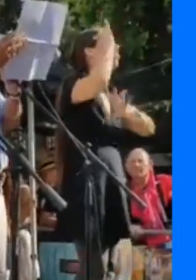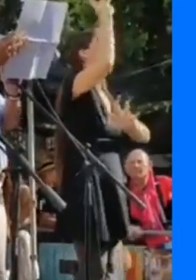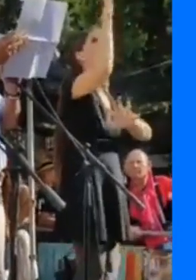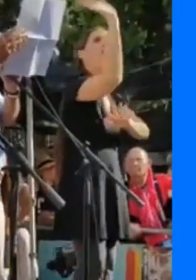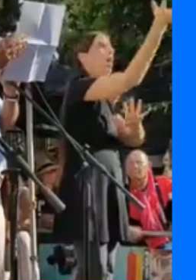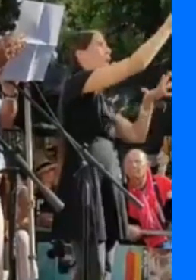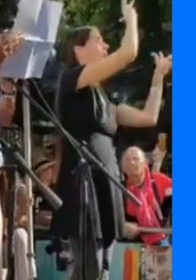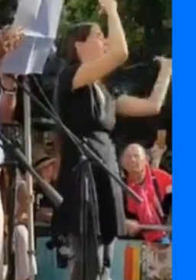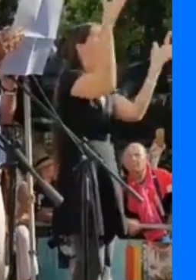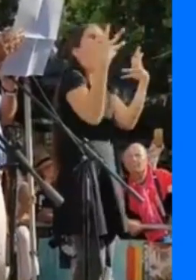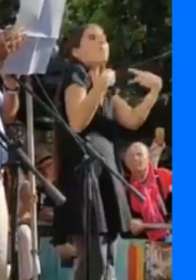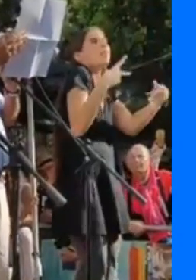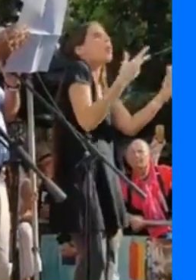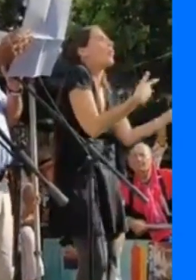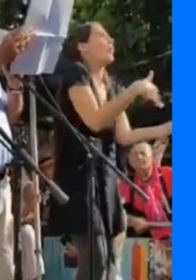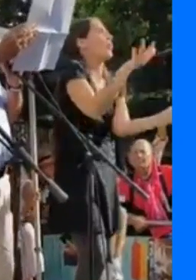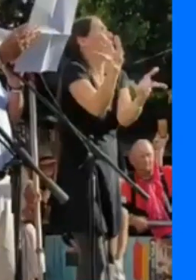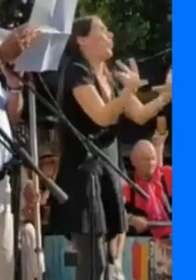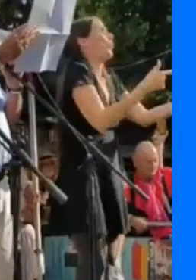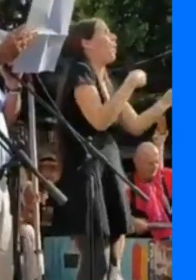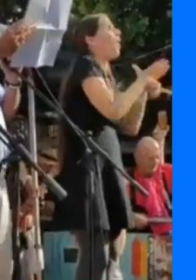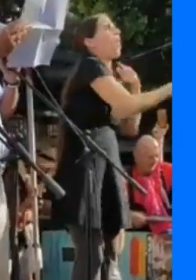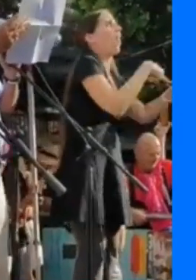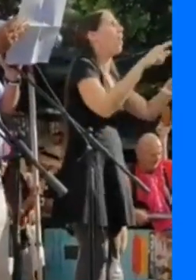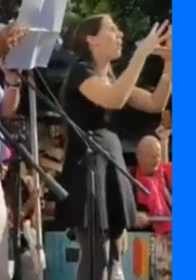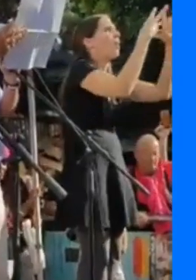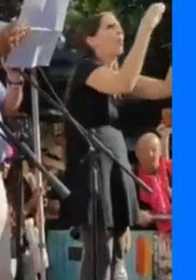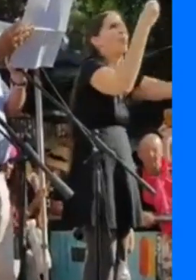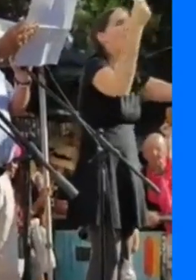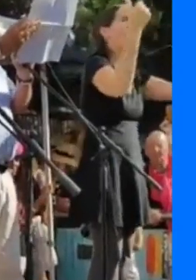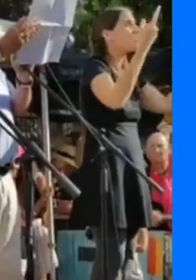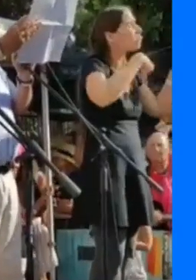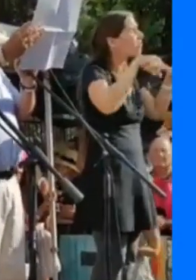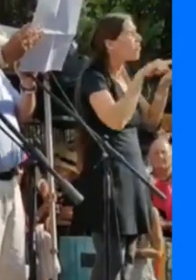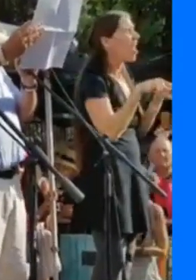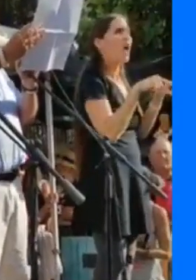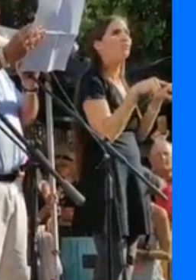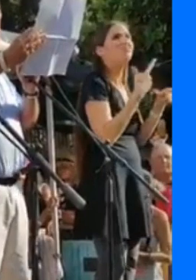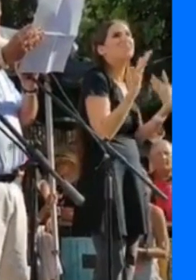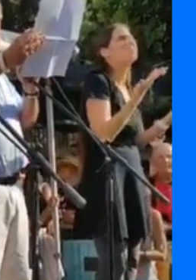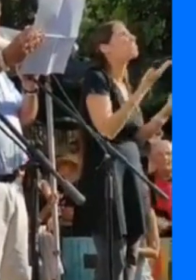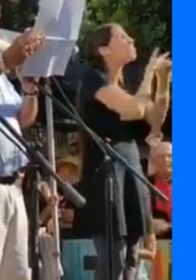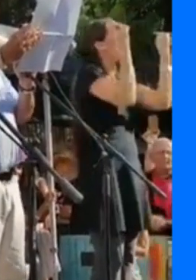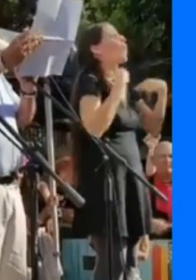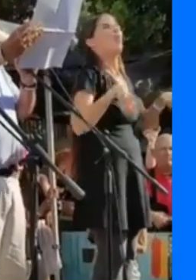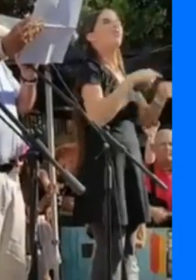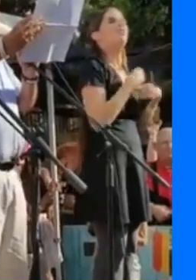כולם סחפה הפחדנות וההתחמקות, ואנחנו נשתכחנו מלב.